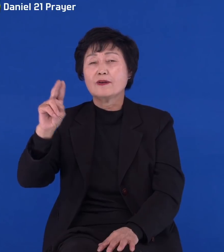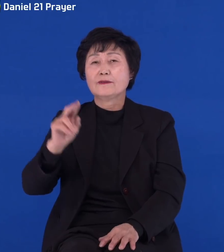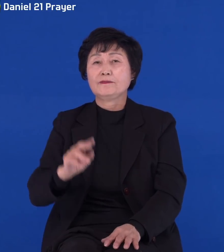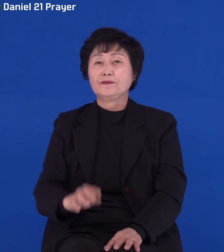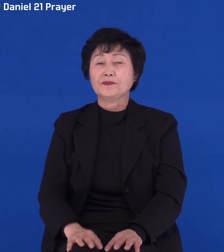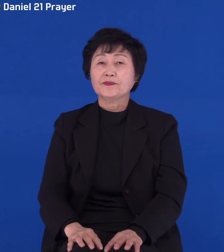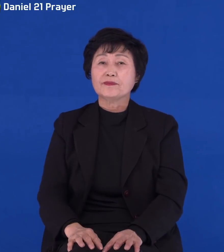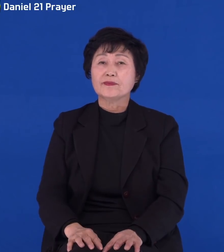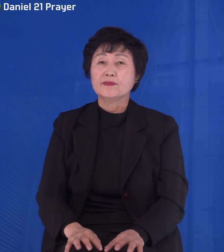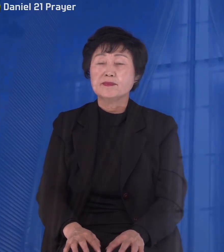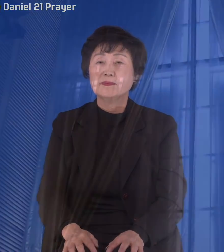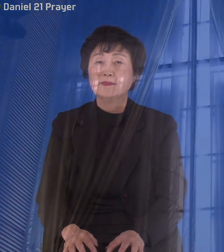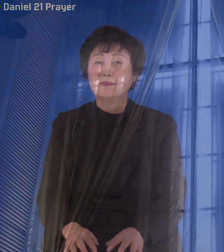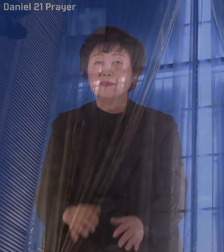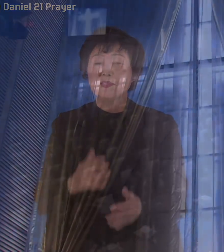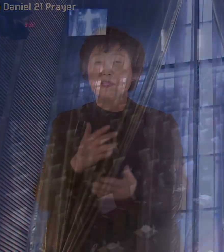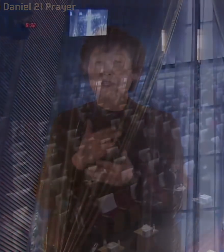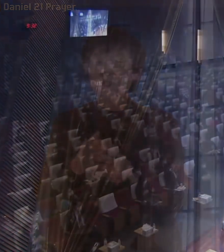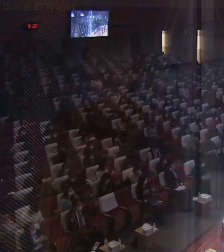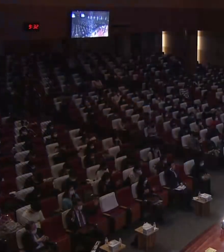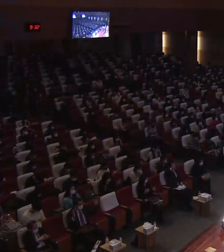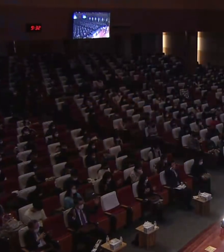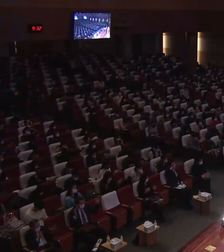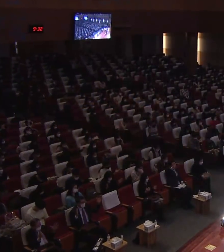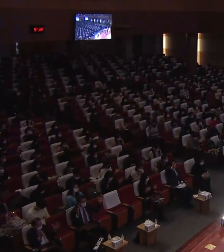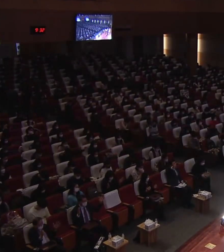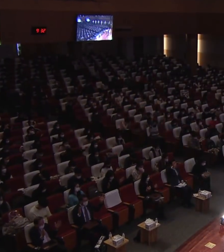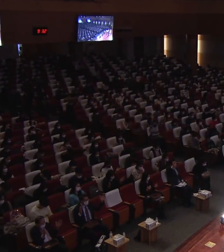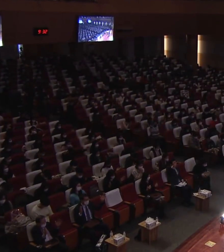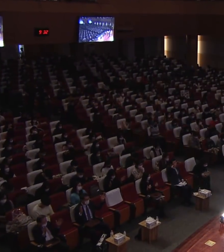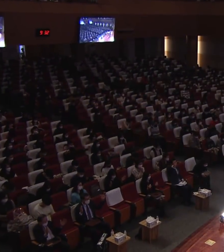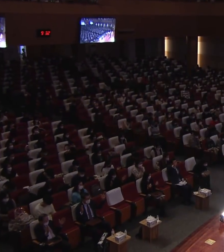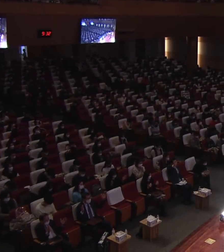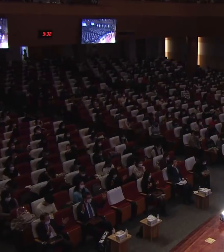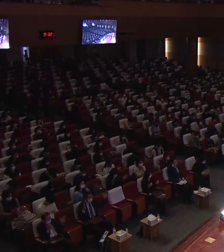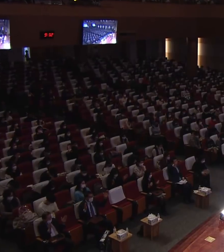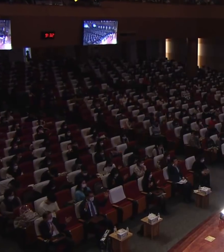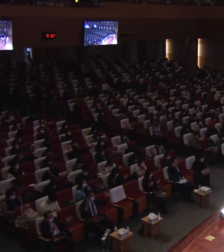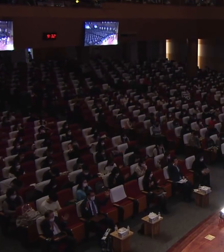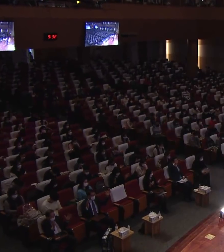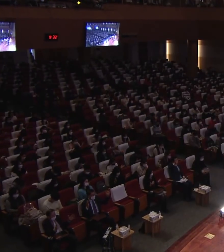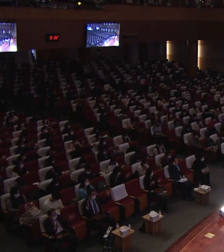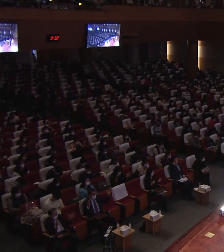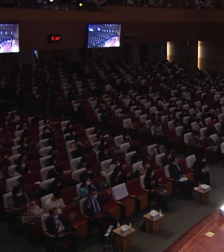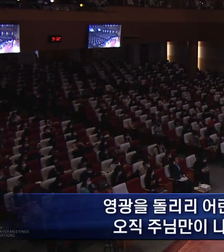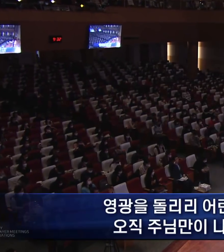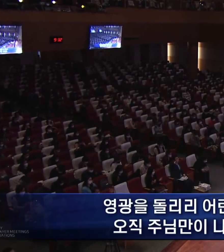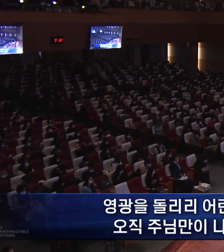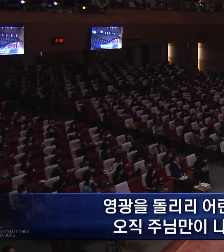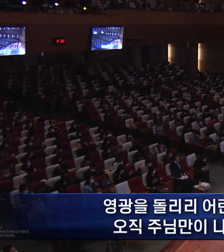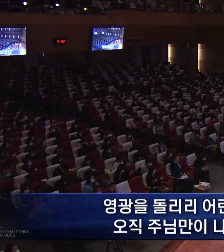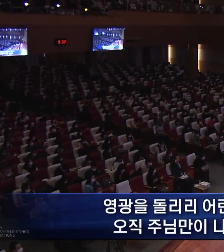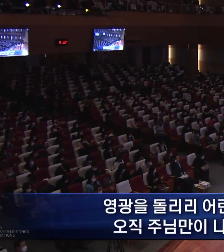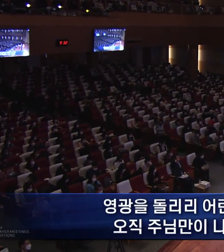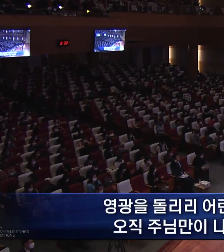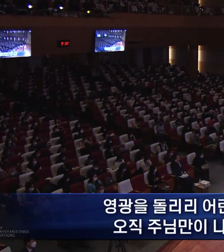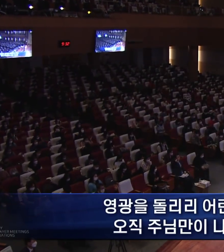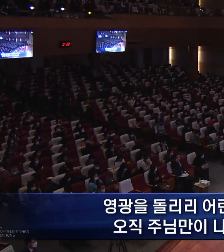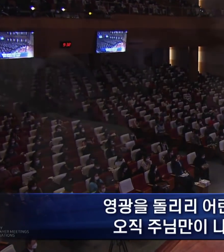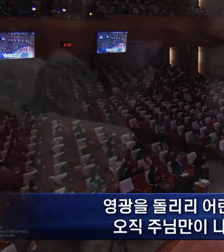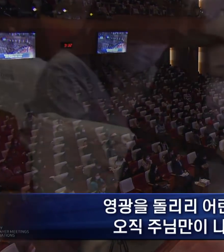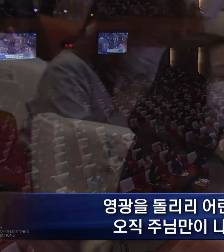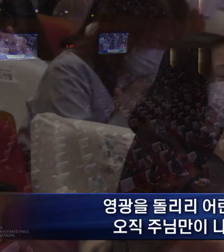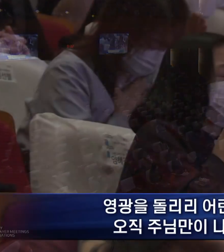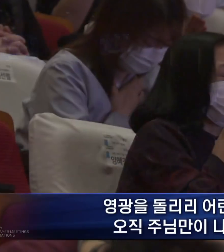주님 깨어나게 하여 주시옵소서. 내게 돌아오라, 내가 너의 창조주다. 내게 돌아오라, 내가 너의